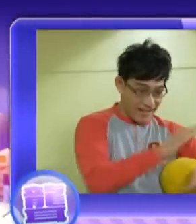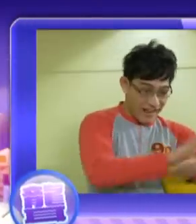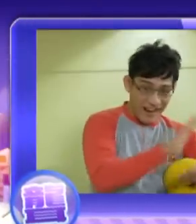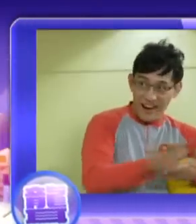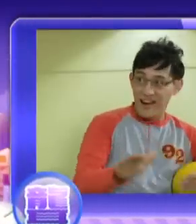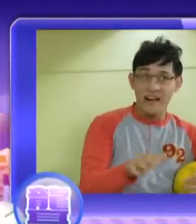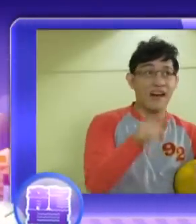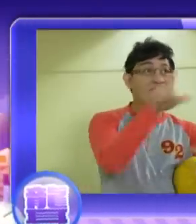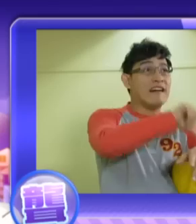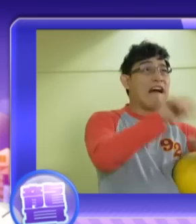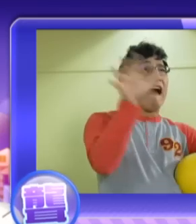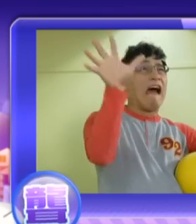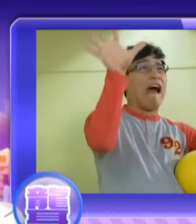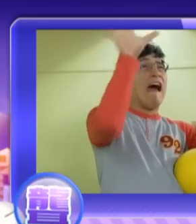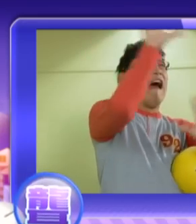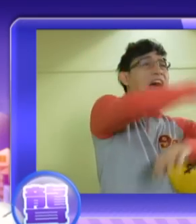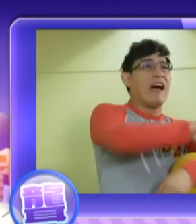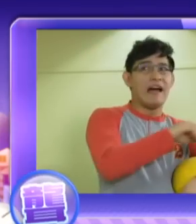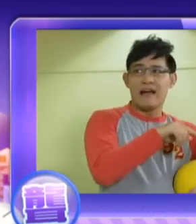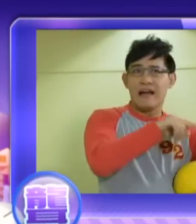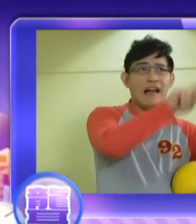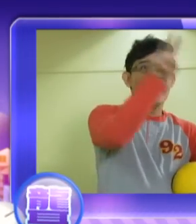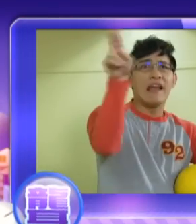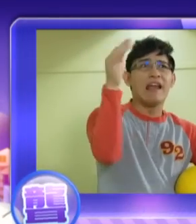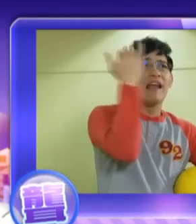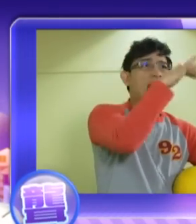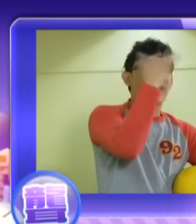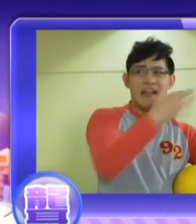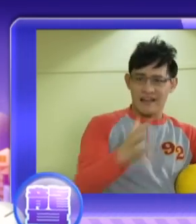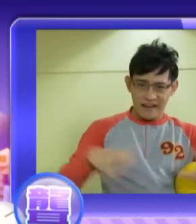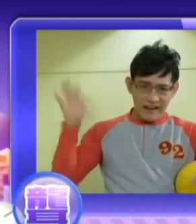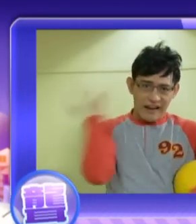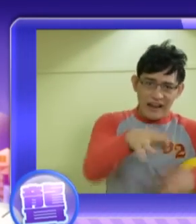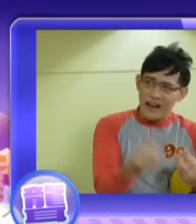呢，天都已经黑了。要怎么打球啊？